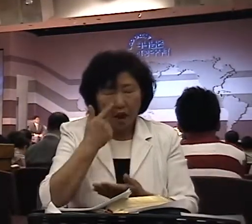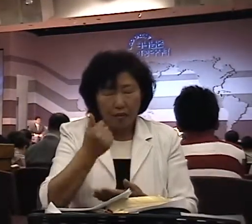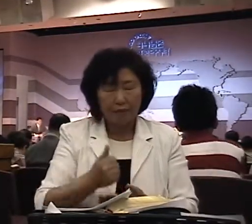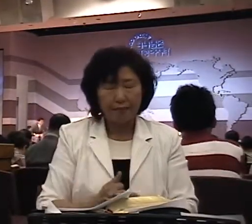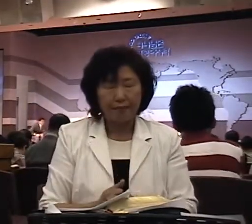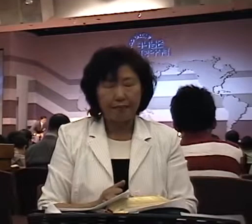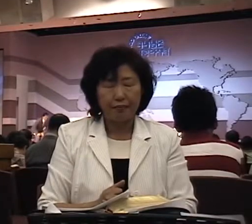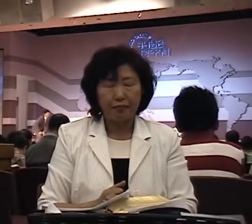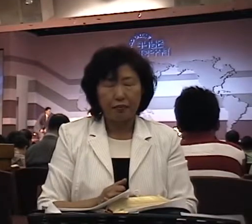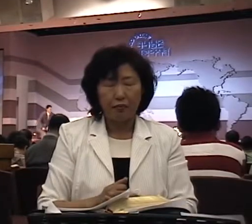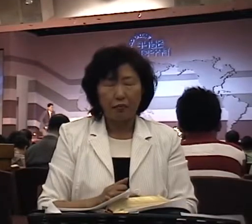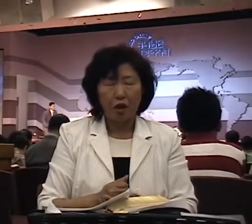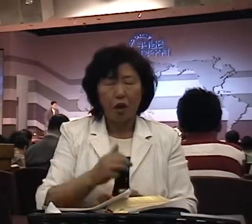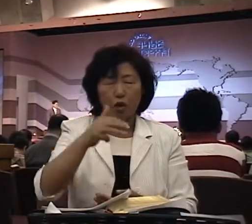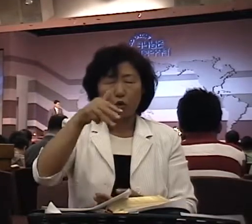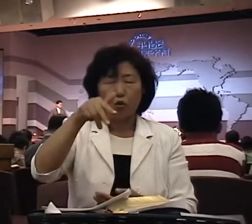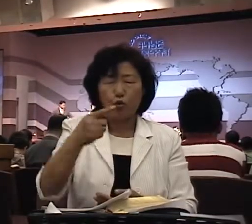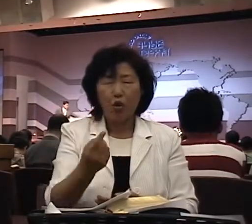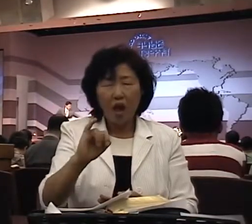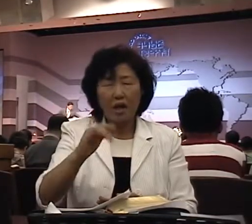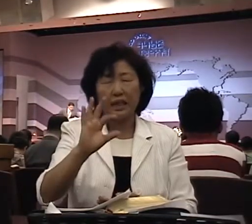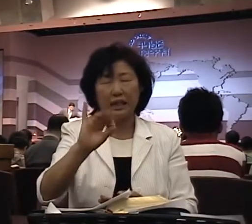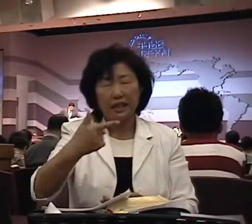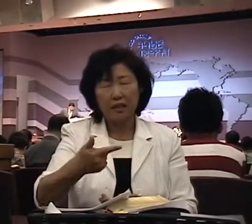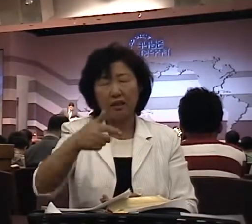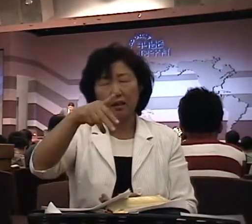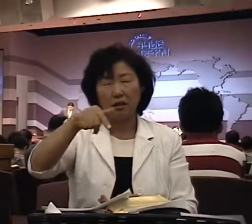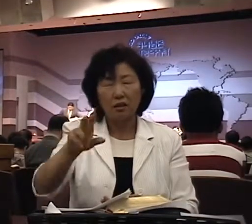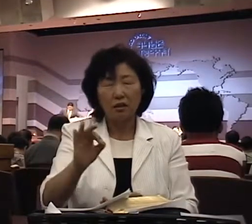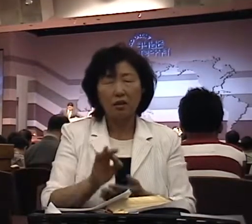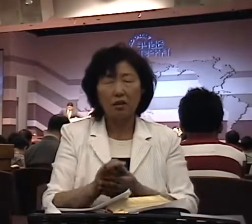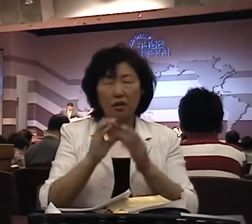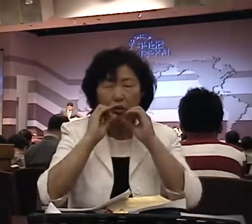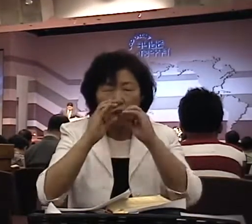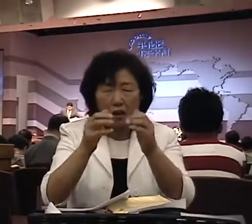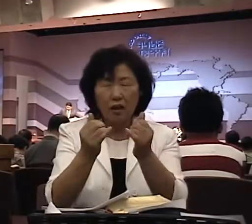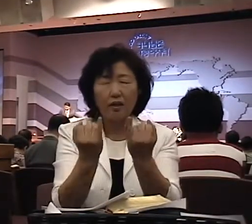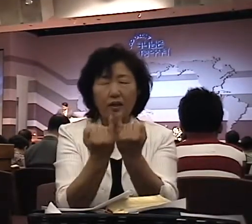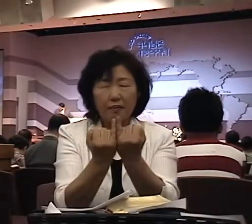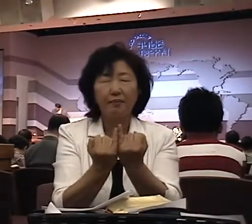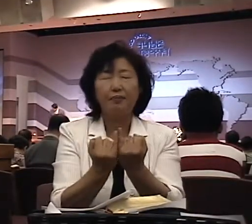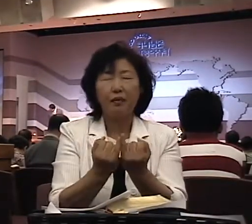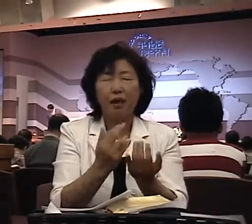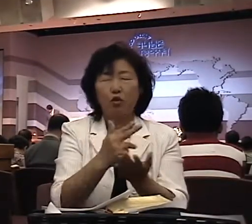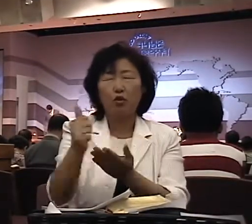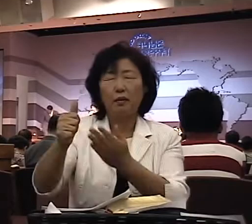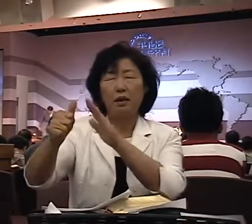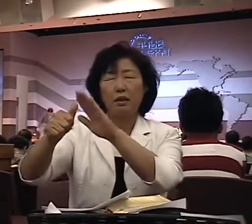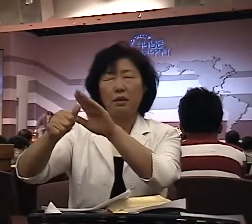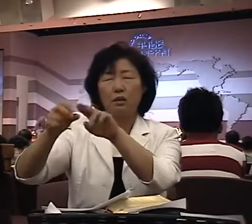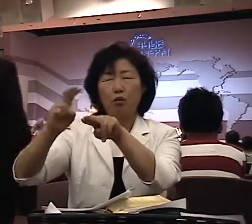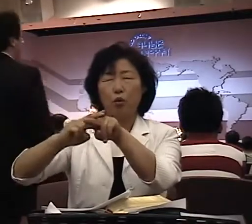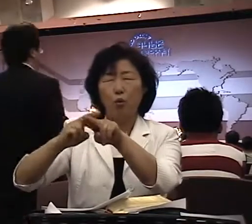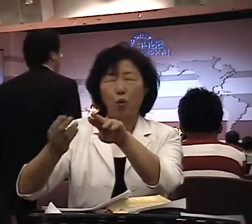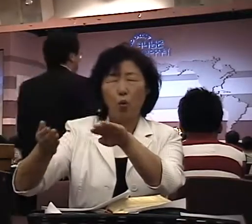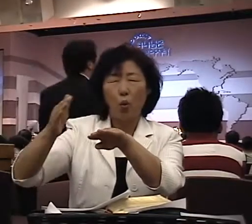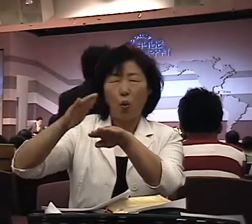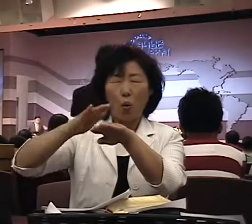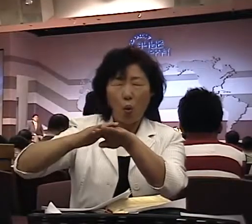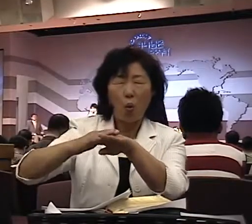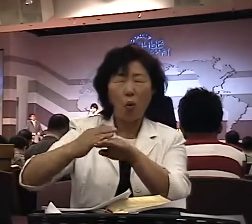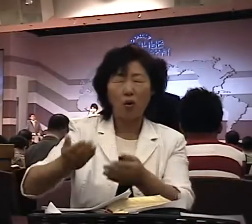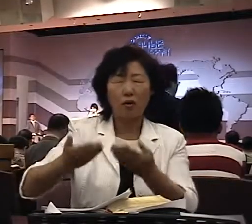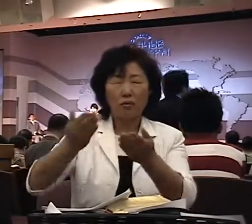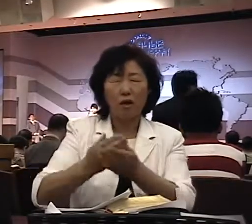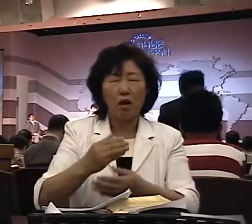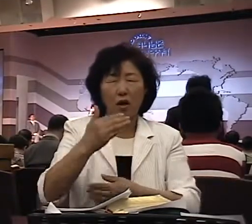아버지, 최인정 전도사님을 주님의 손에 올려드립니다. 지난 9년간